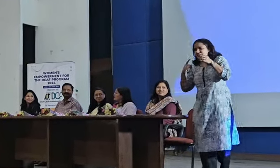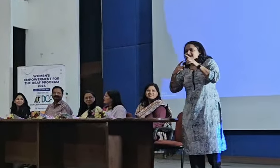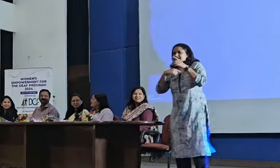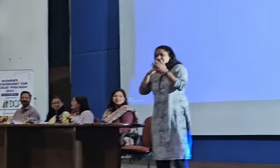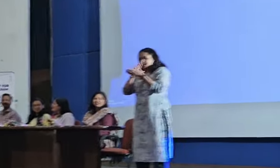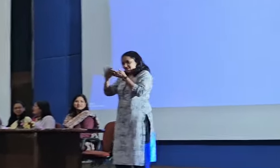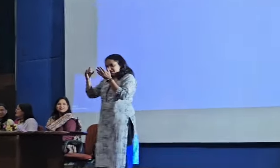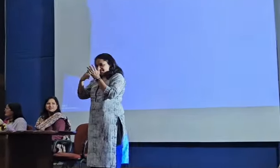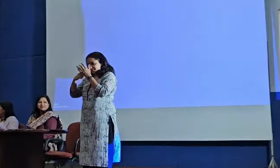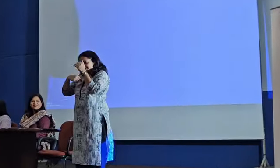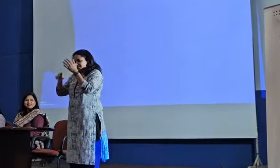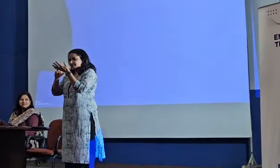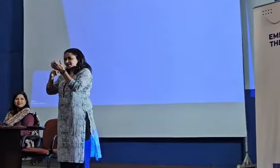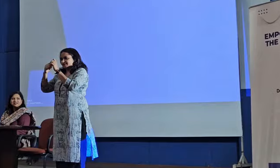चाहूंगी।